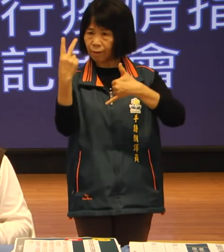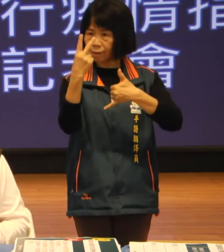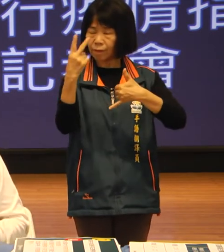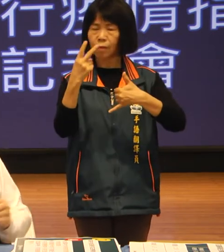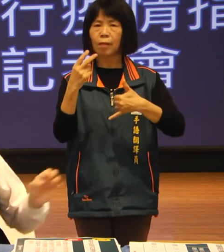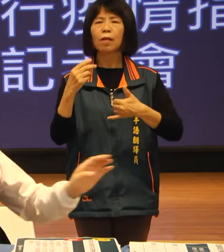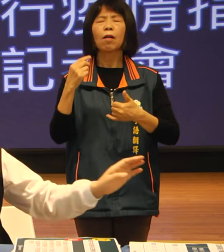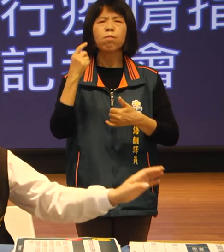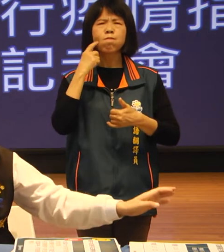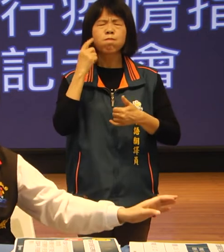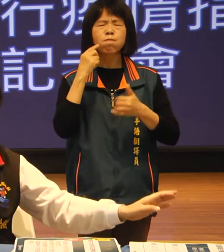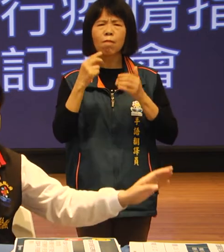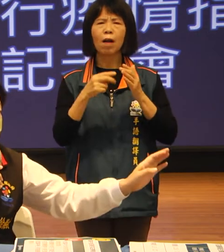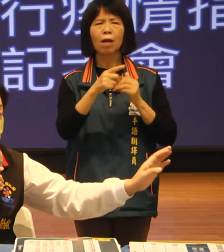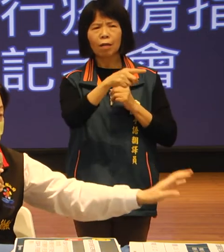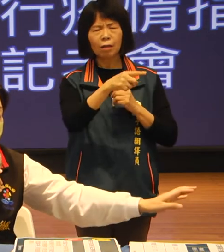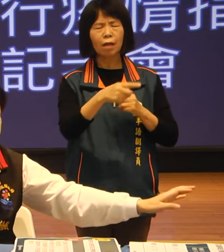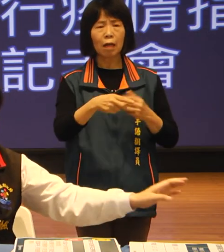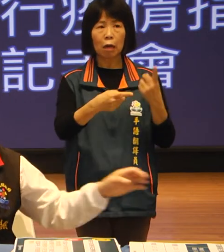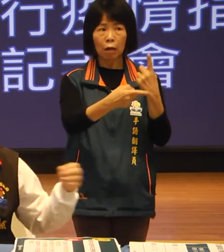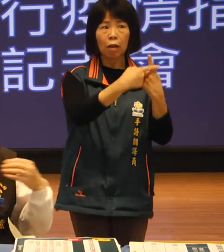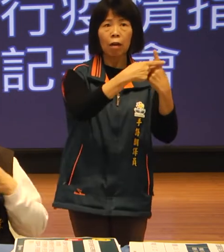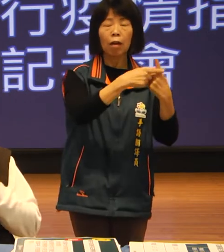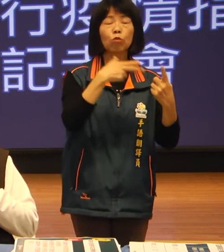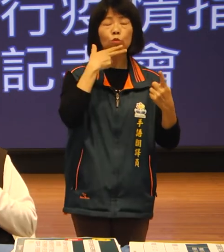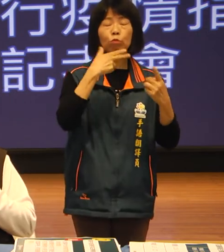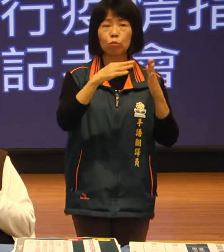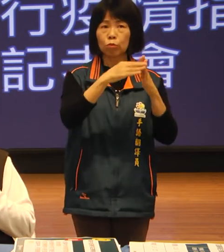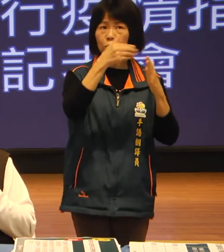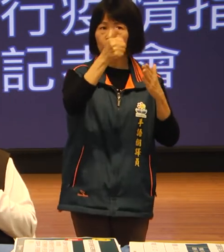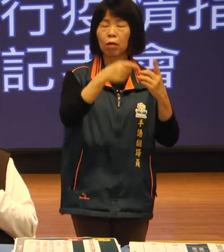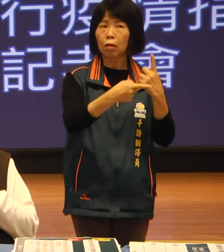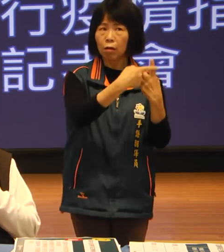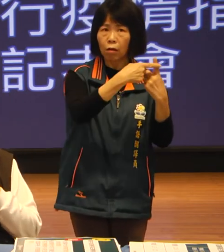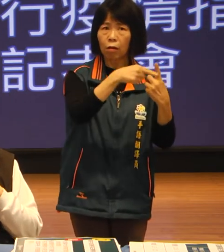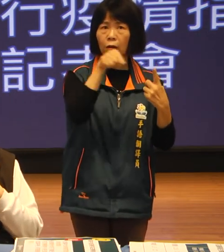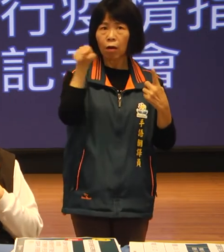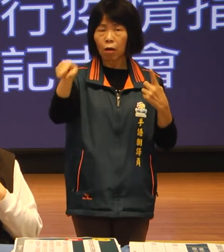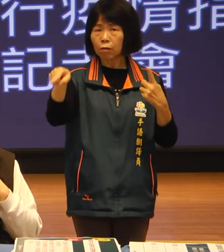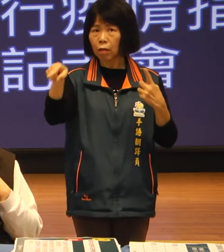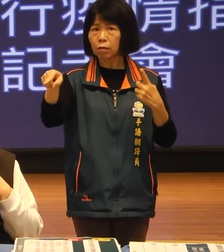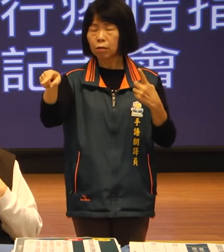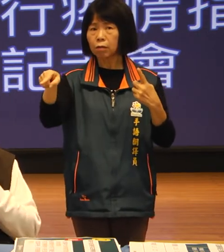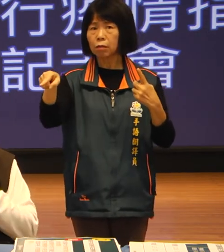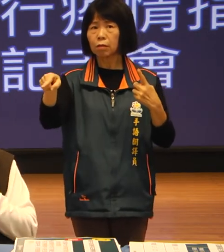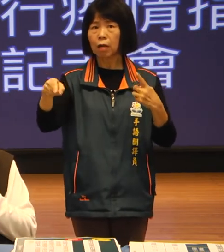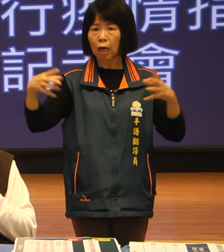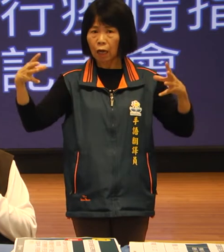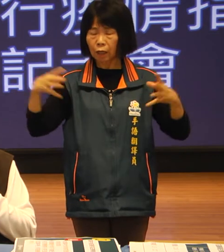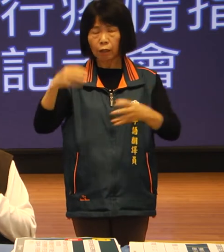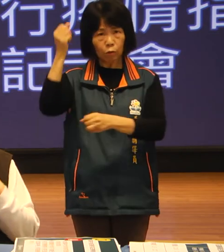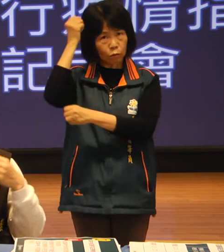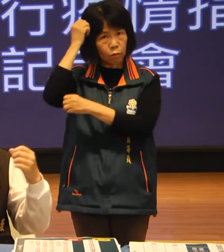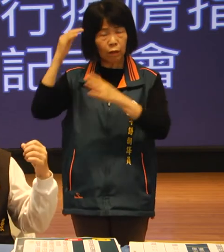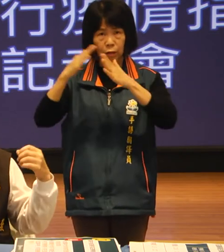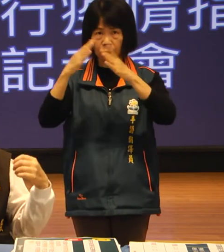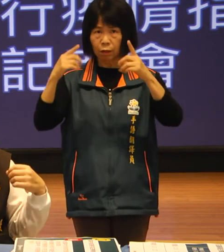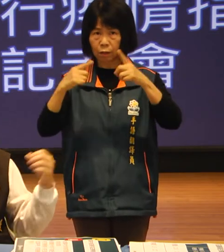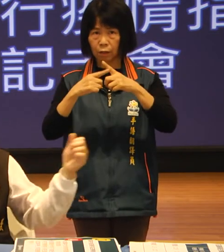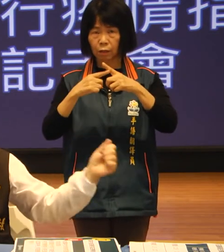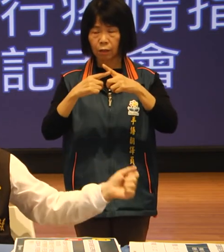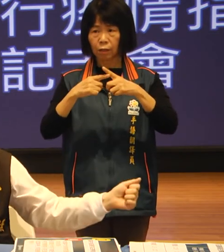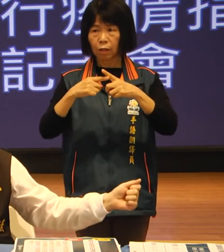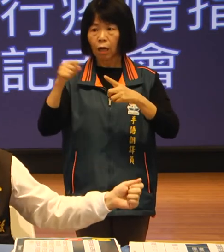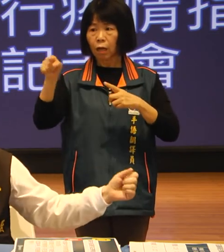假设朱家祥是确诊，我是朱家祥的这个同住家人，我就